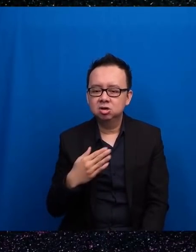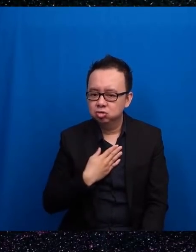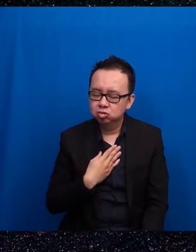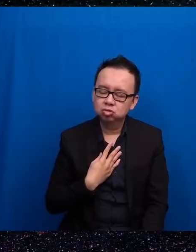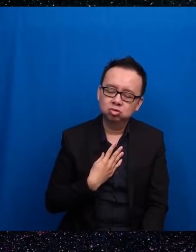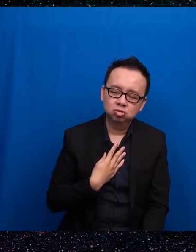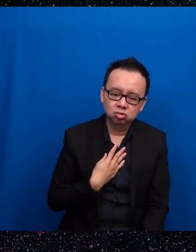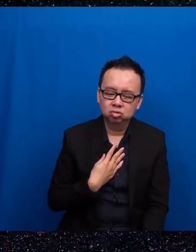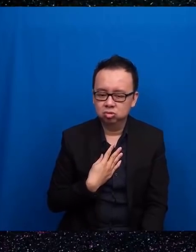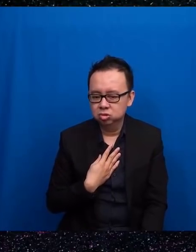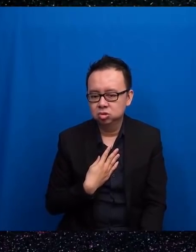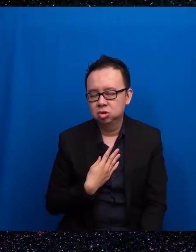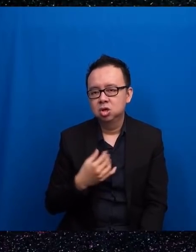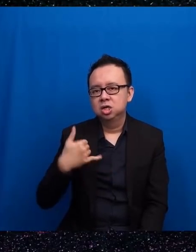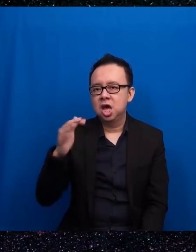bagiku.